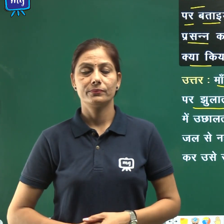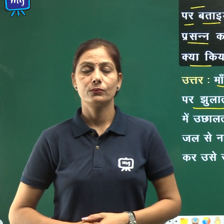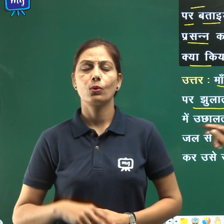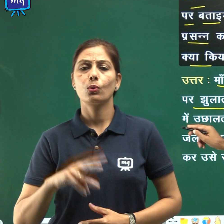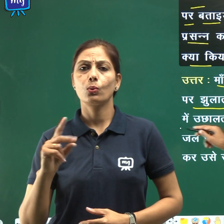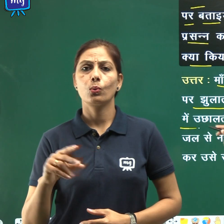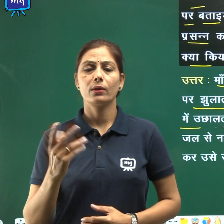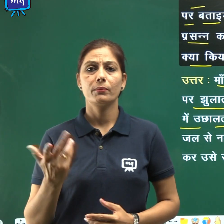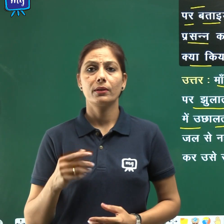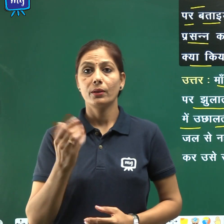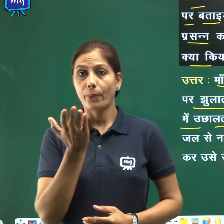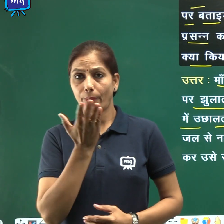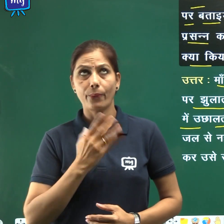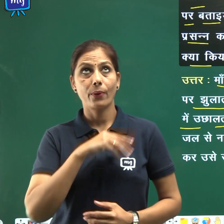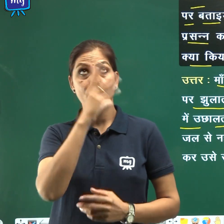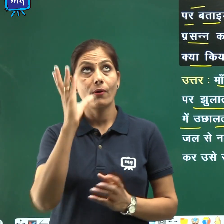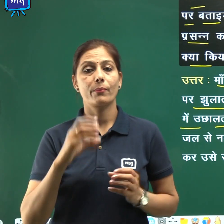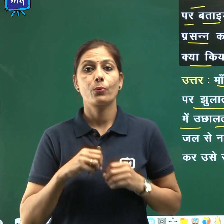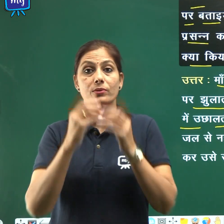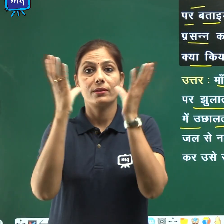तो कभी हवा में उछालती है।